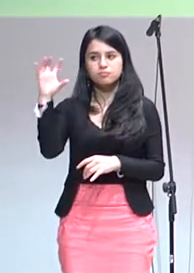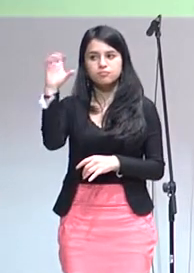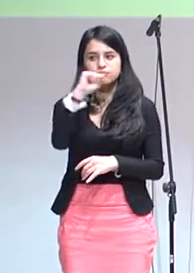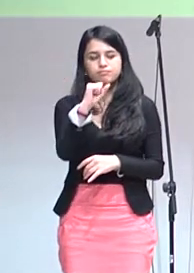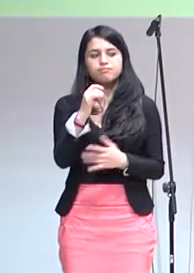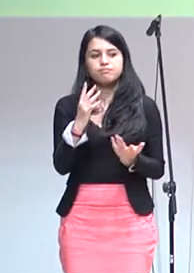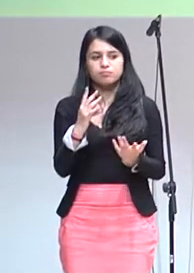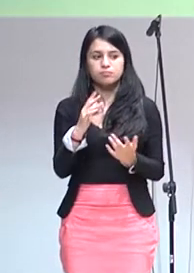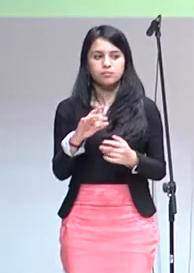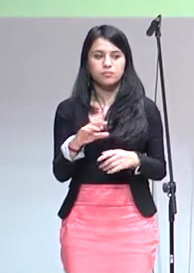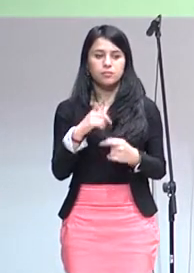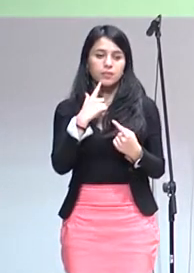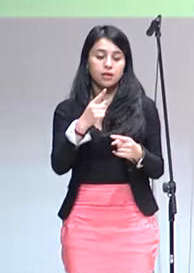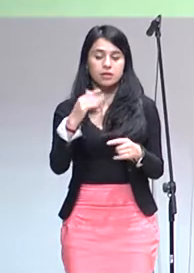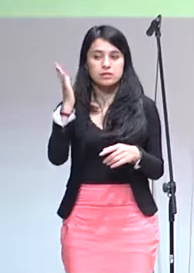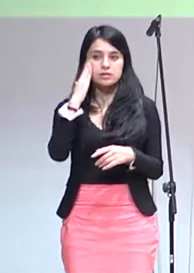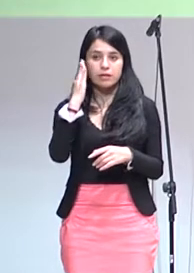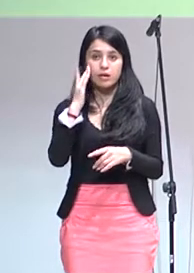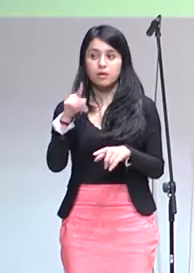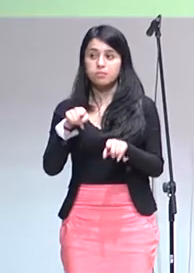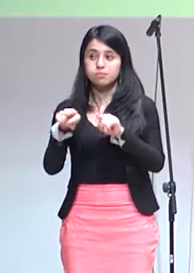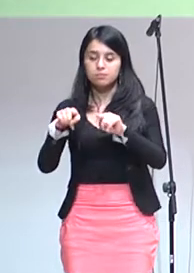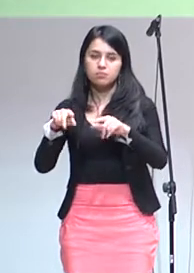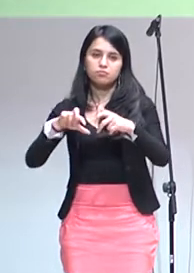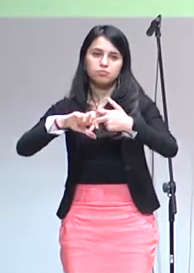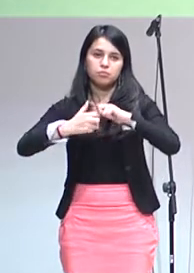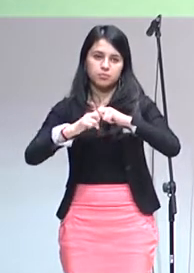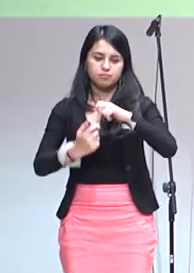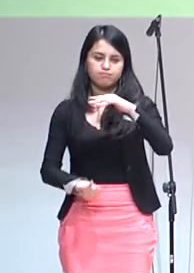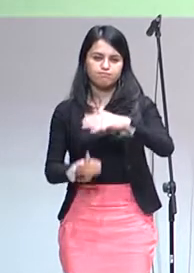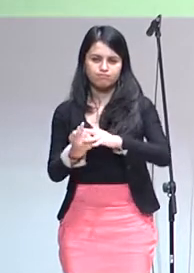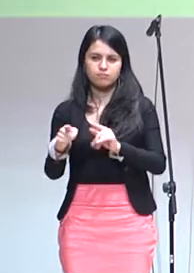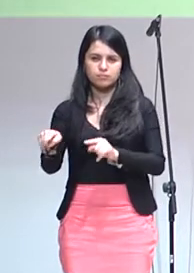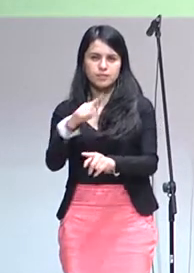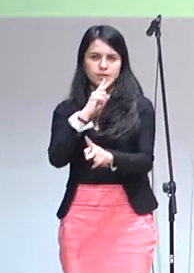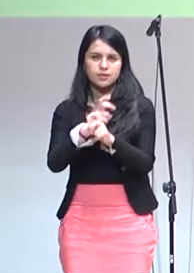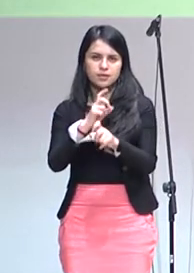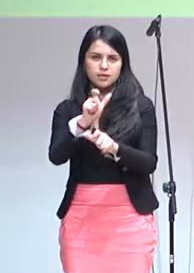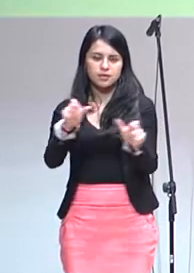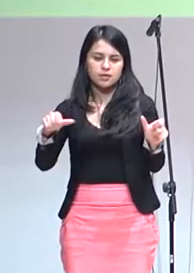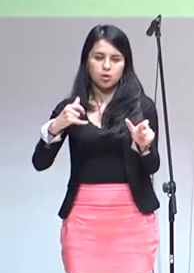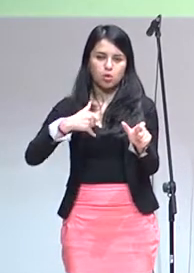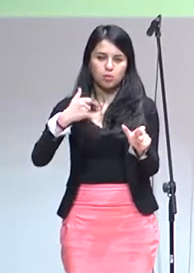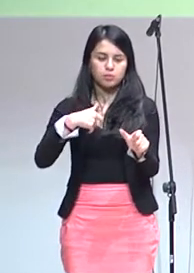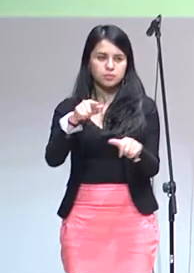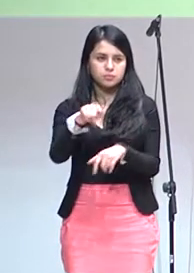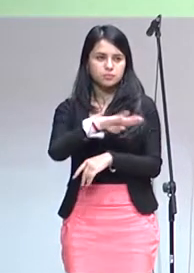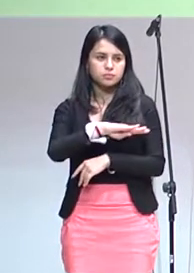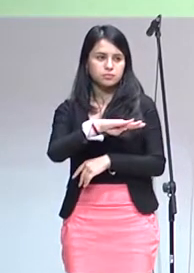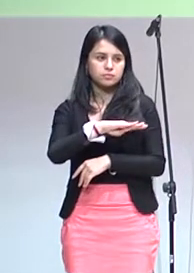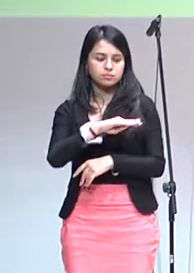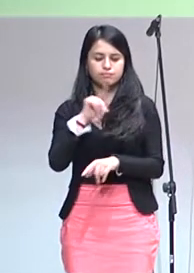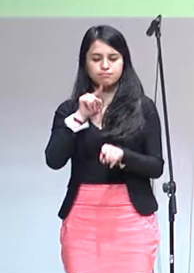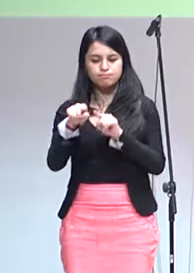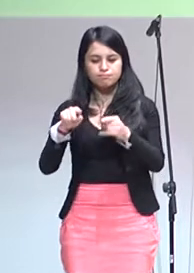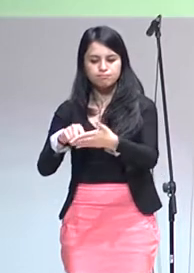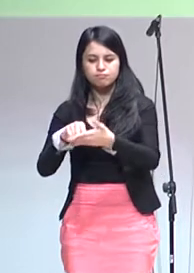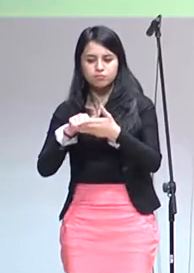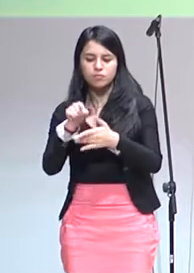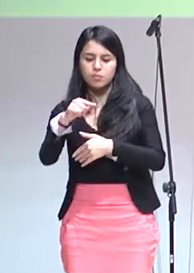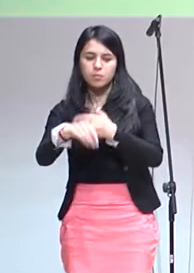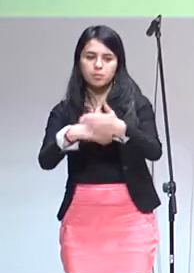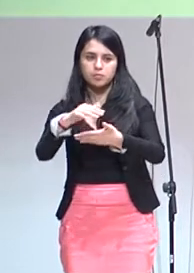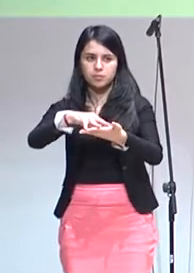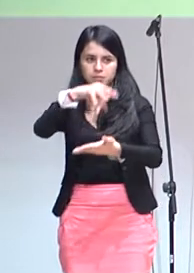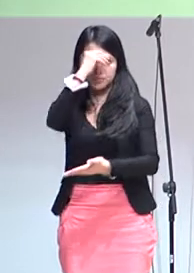digamos, de las muchas debilidades o dificultades que tenían los jóvenes de bachillerato en su proceso de